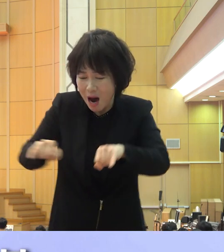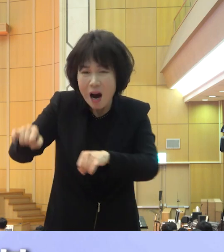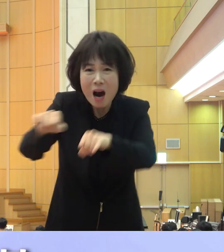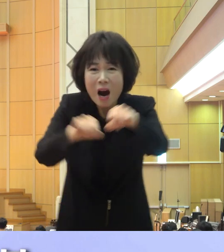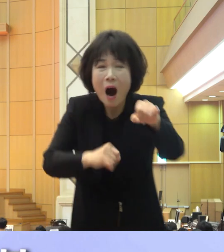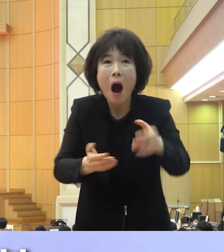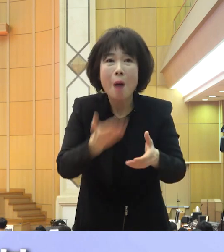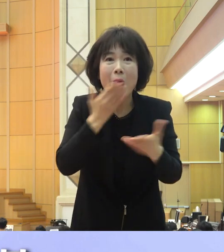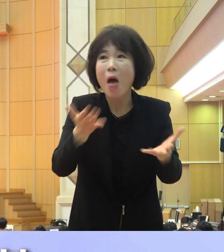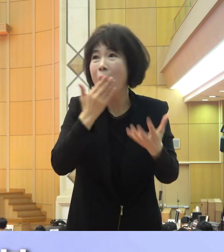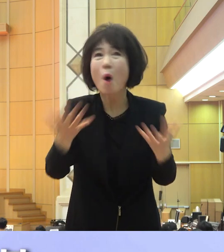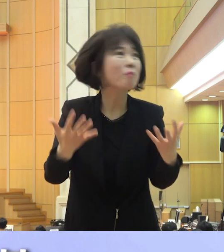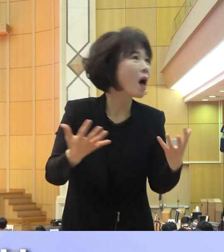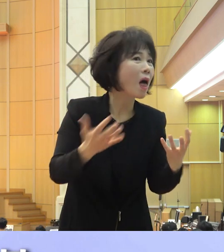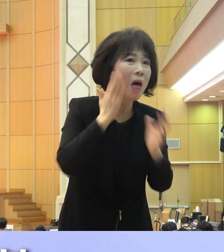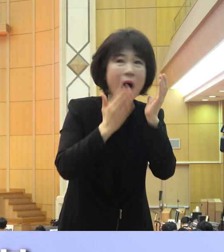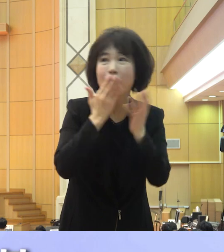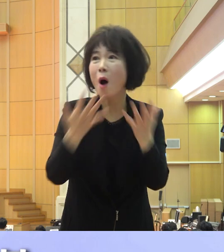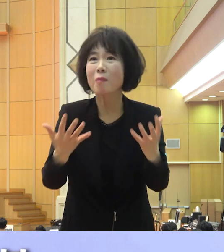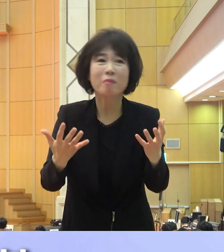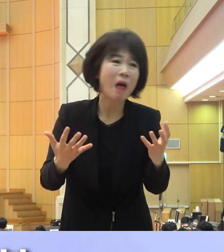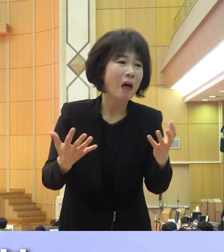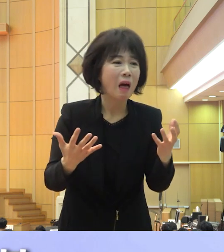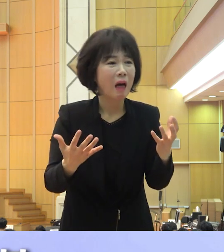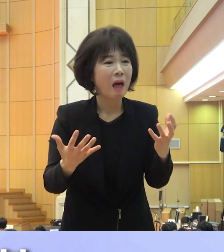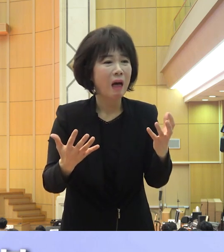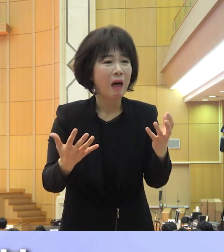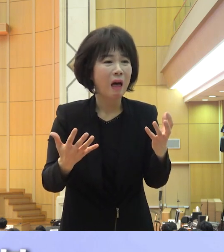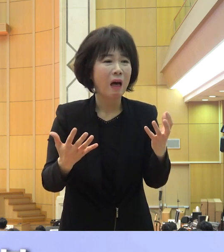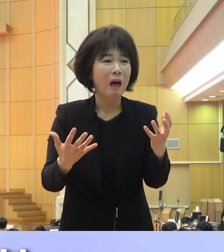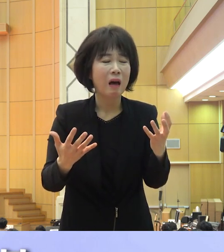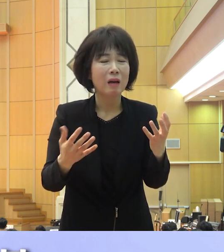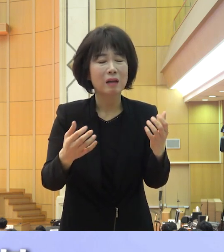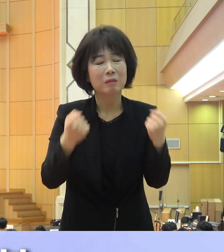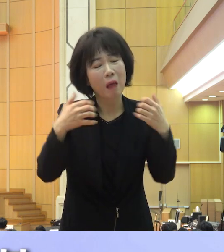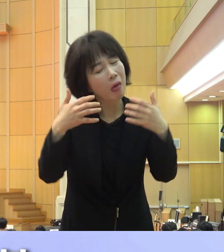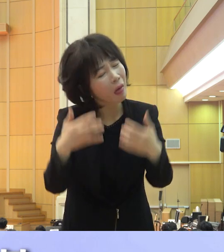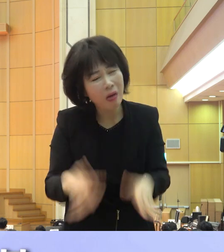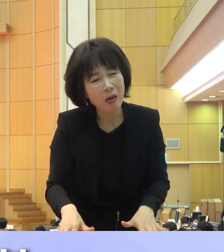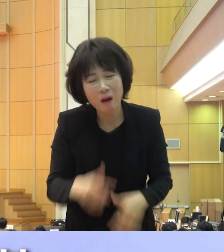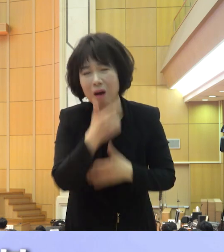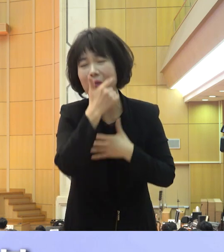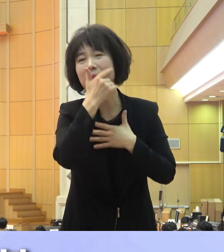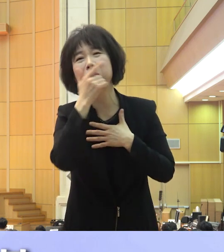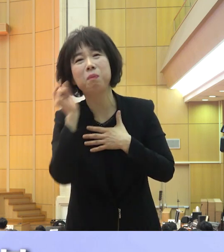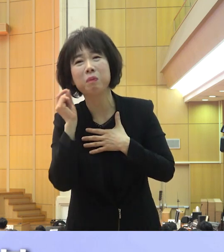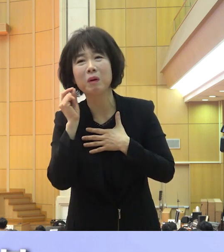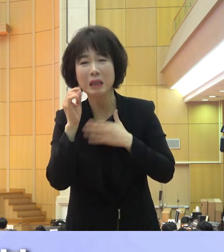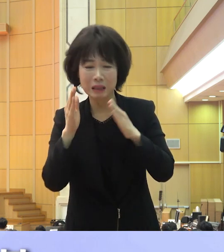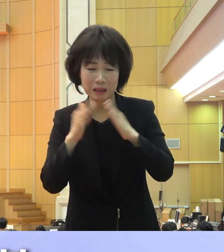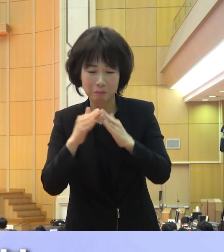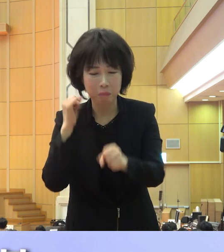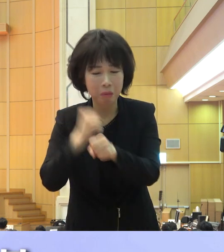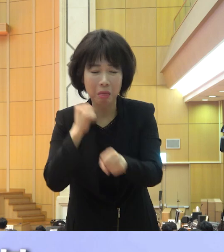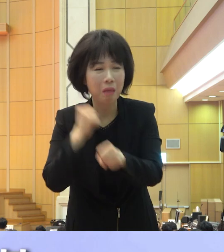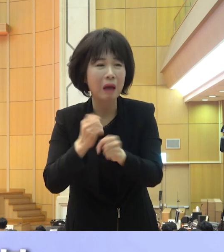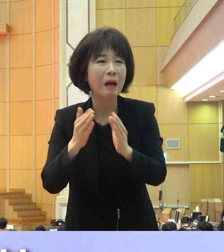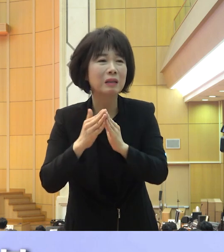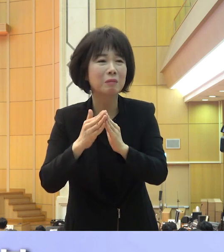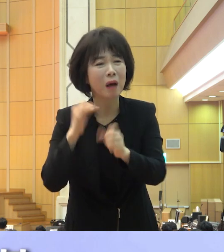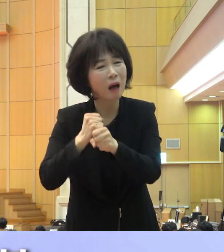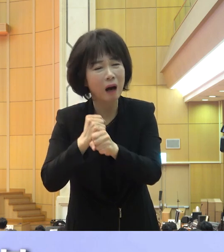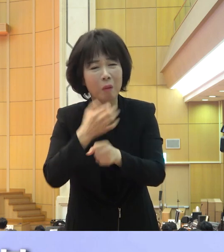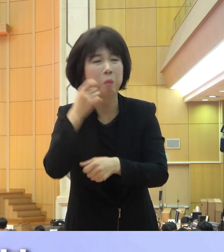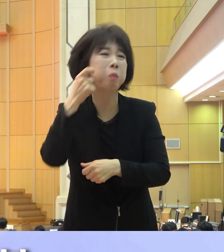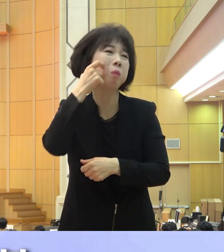먹었으니까 고치집을 짓는다고 하더라도 조그맣게 질 수밖에 없고, 제대로 못 지면은 그냥 그 안에서